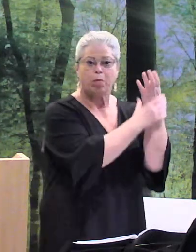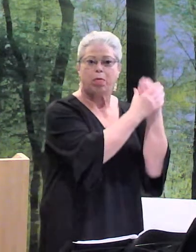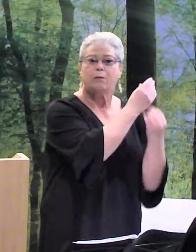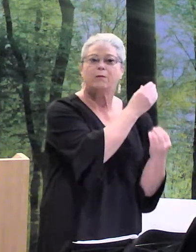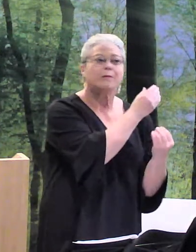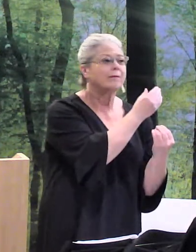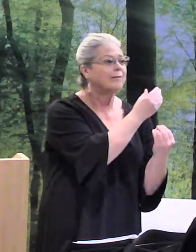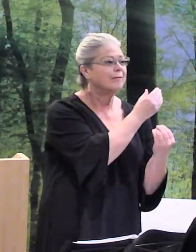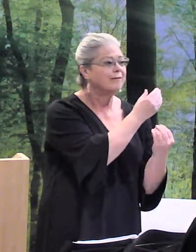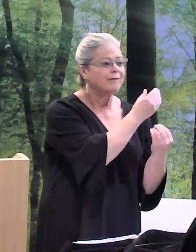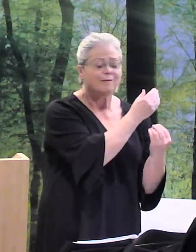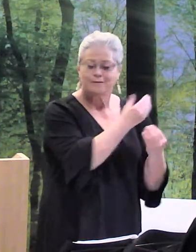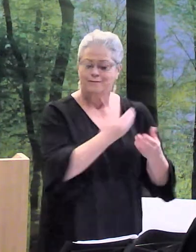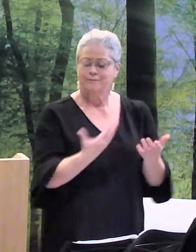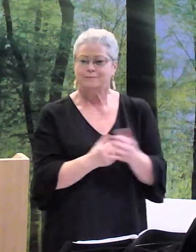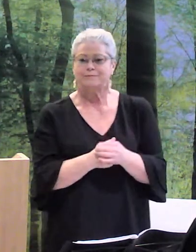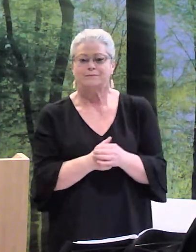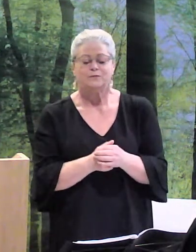verdwenen zijn.